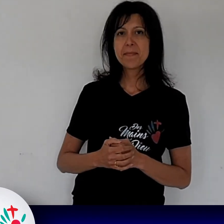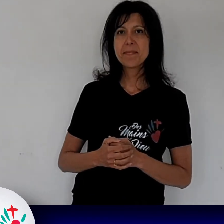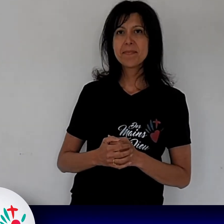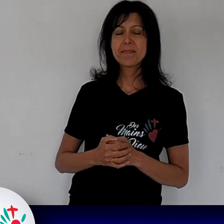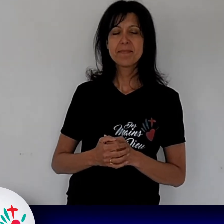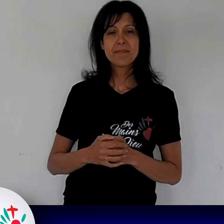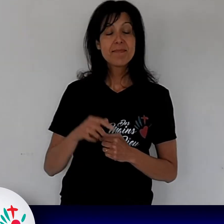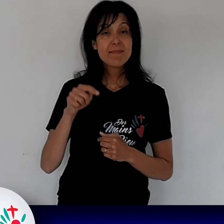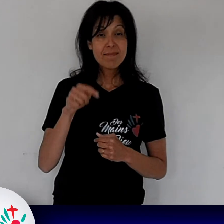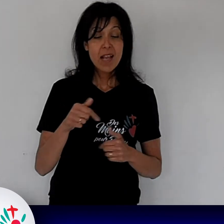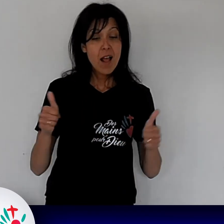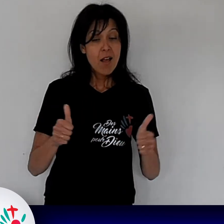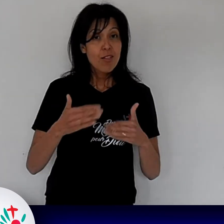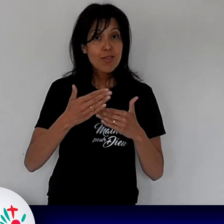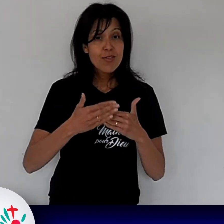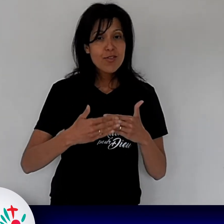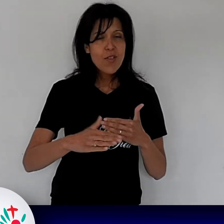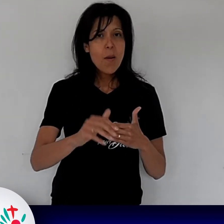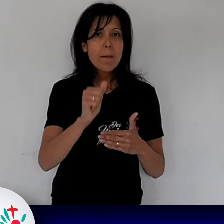ce temps prend fin